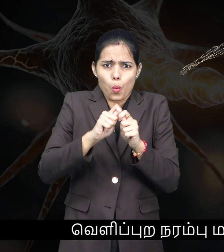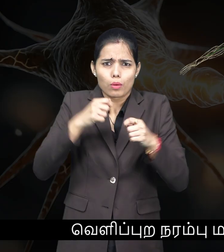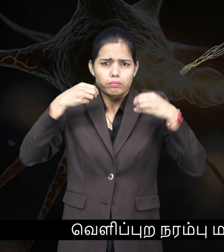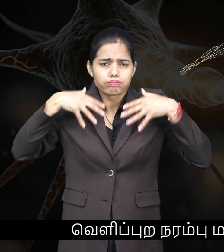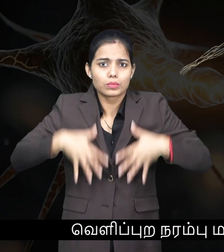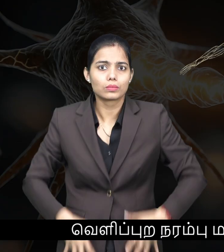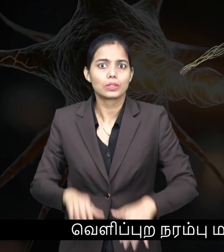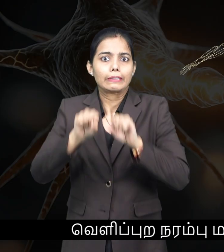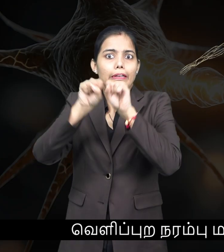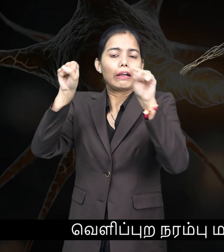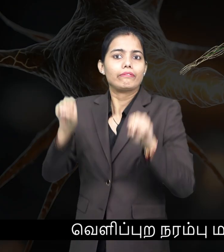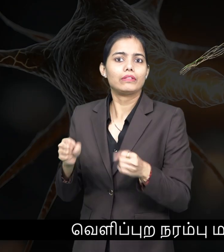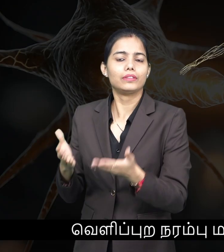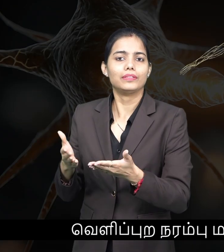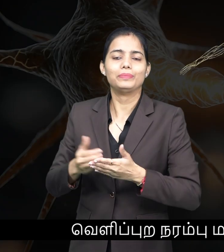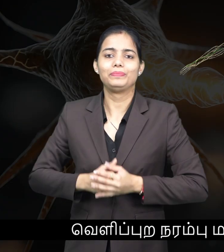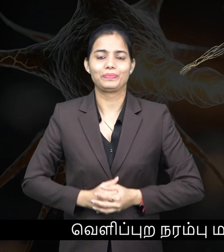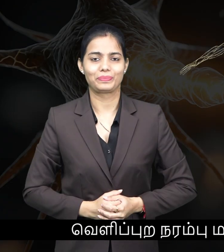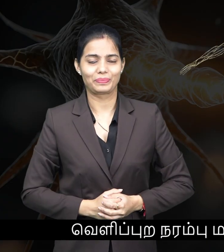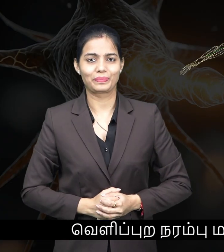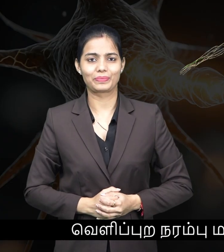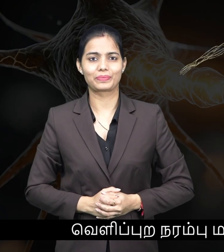நரம்பு மண்டலத்தை உருவாக்கின்றன.